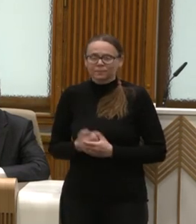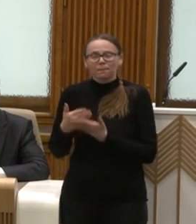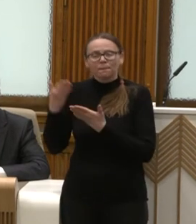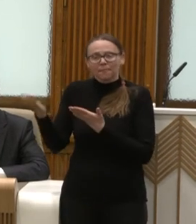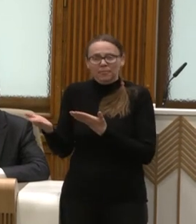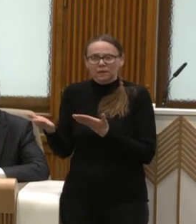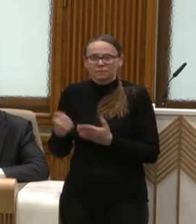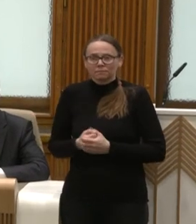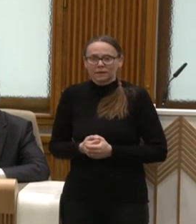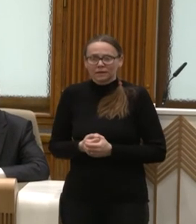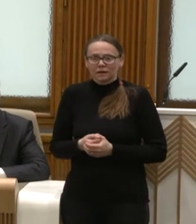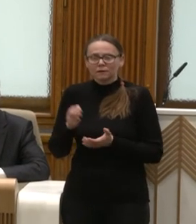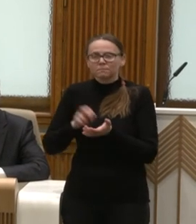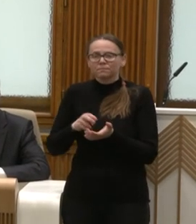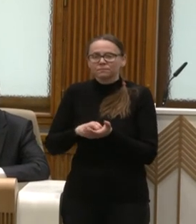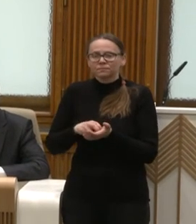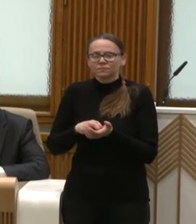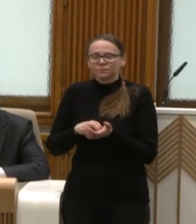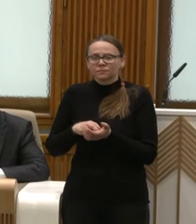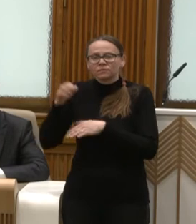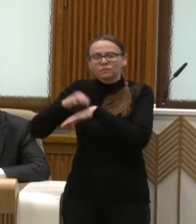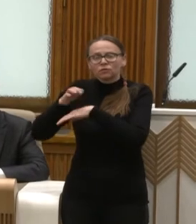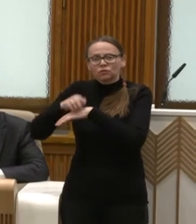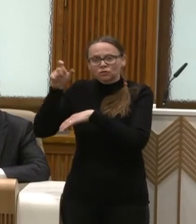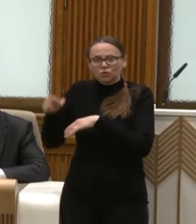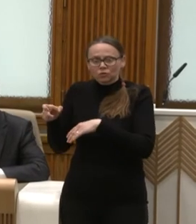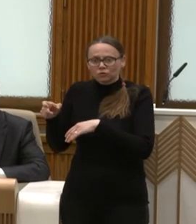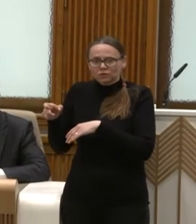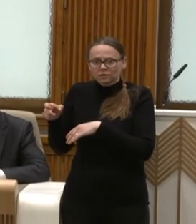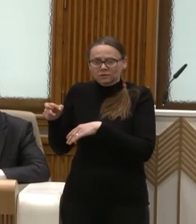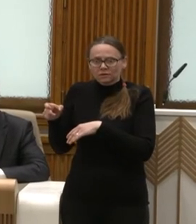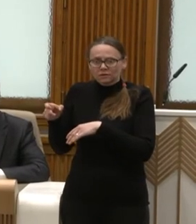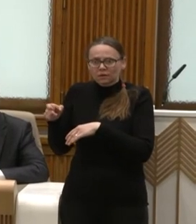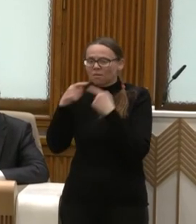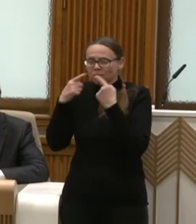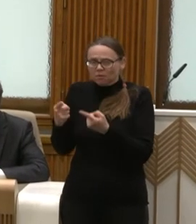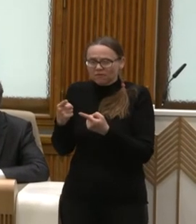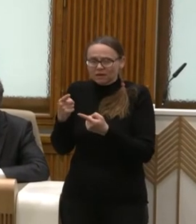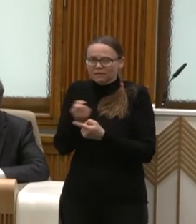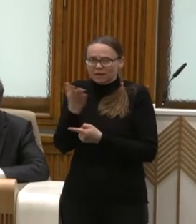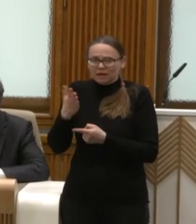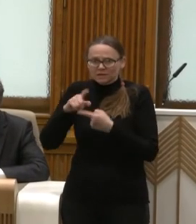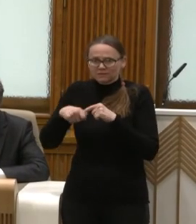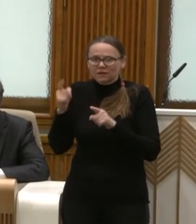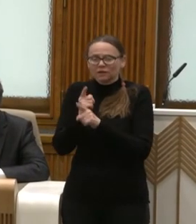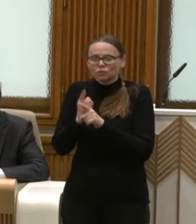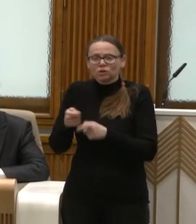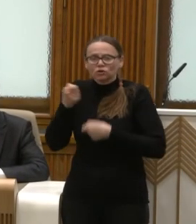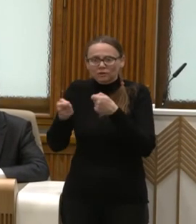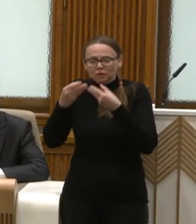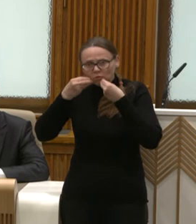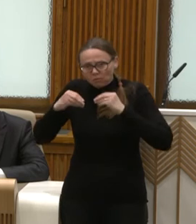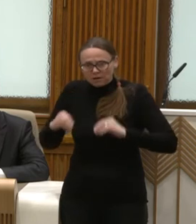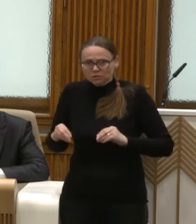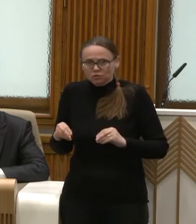Predlagam, da še dr. Bejović pove nekaj stvari in tudi dodatno